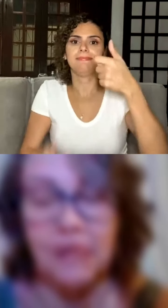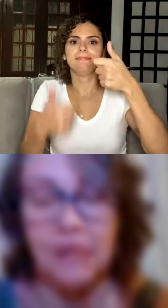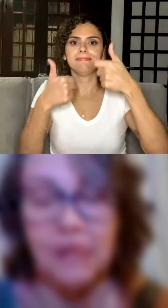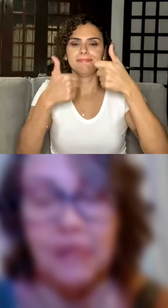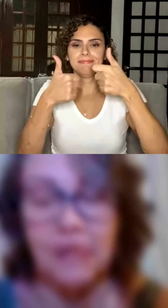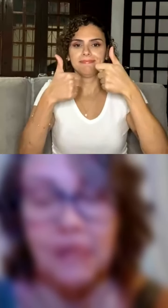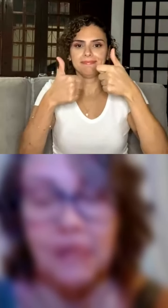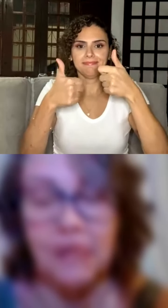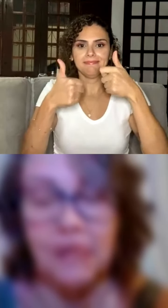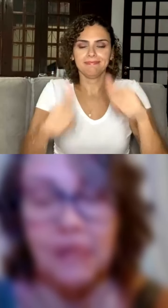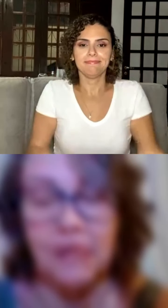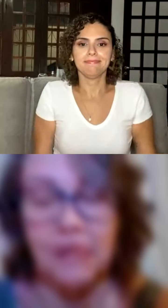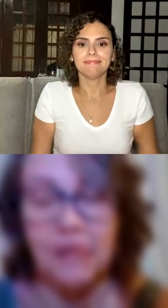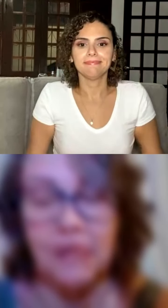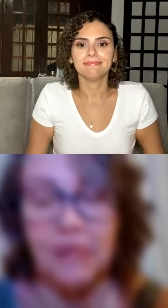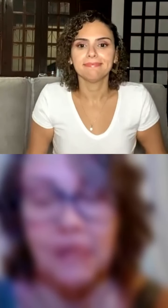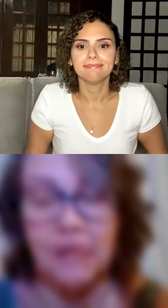Tudo ok.